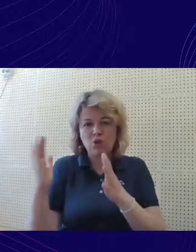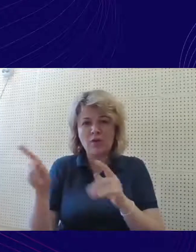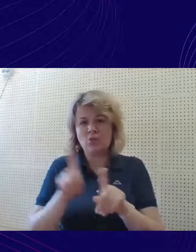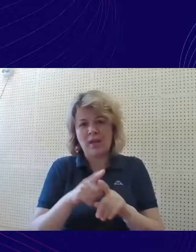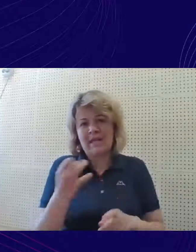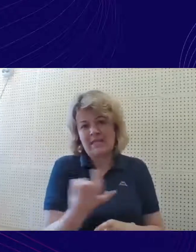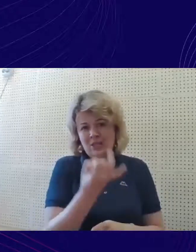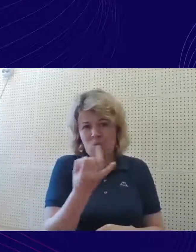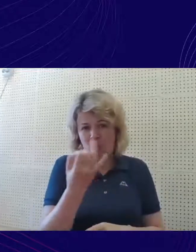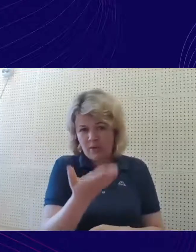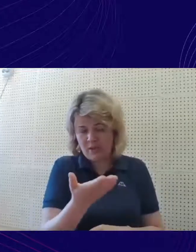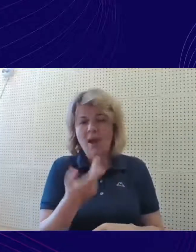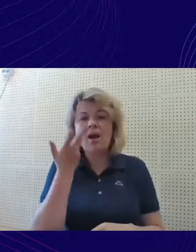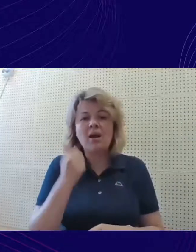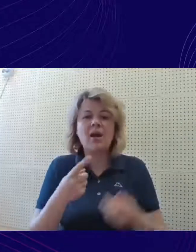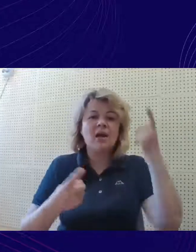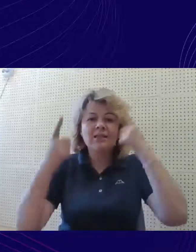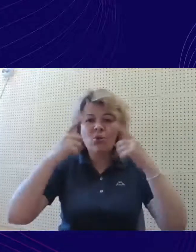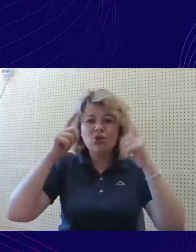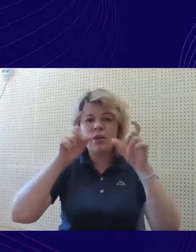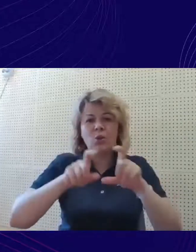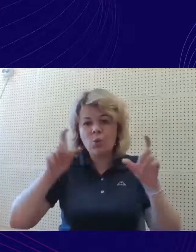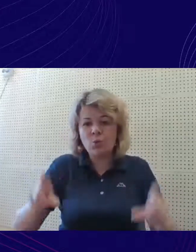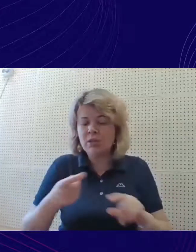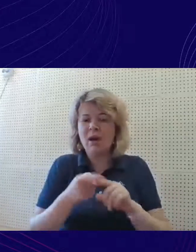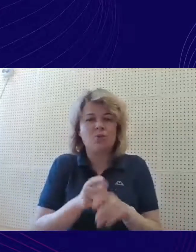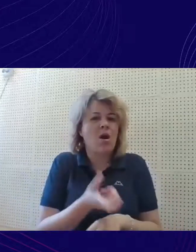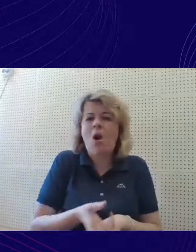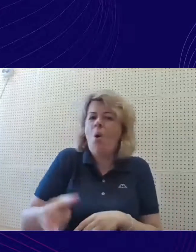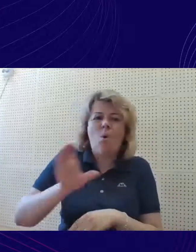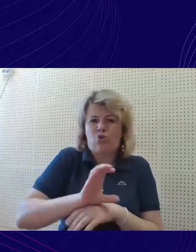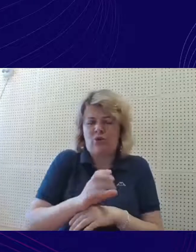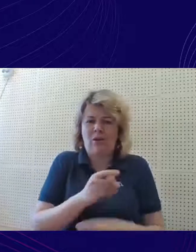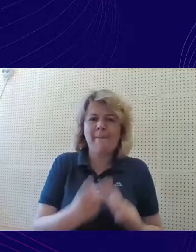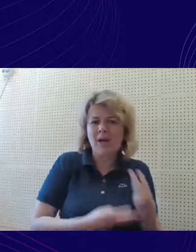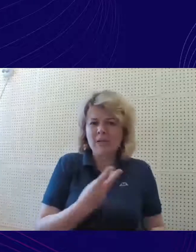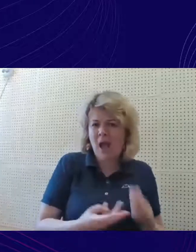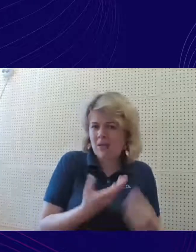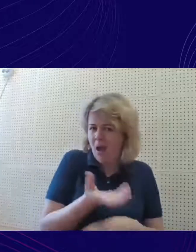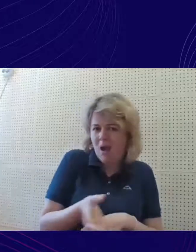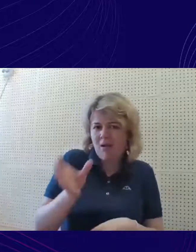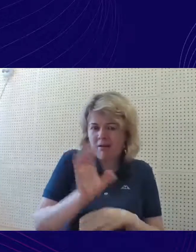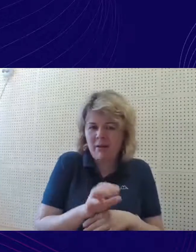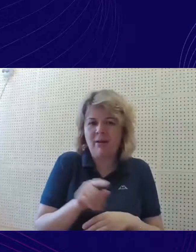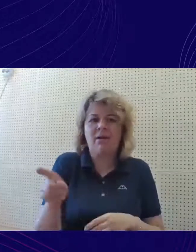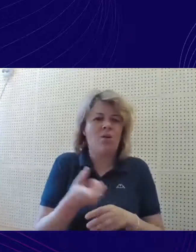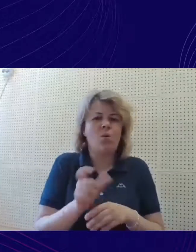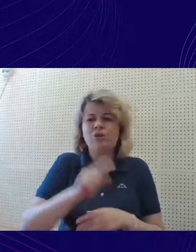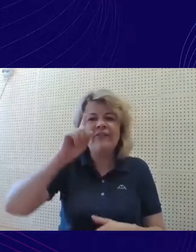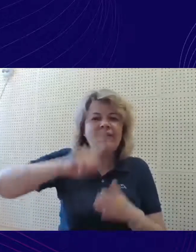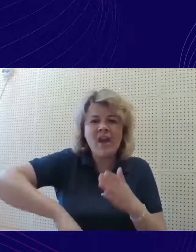творческие люди, которые очень эмоциональны, очень верят в